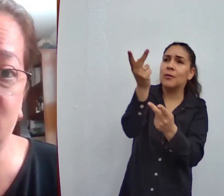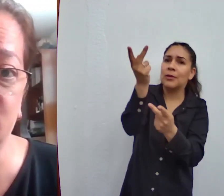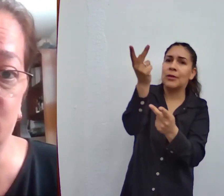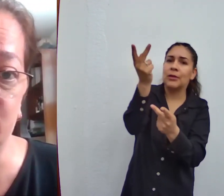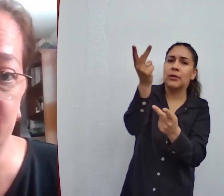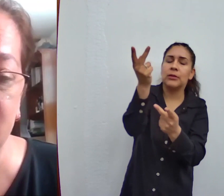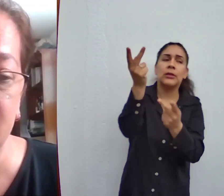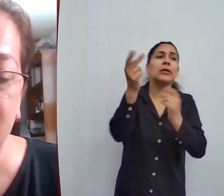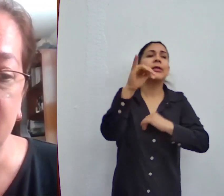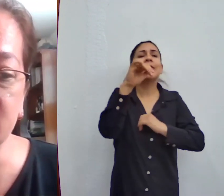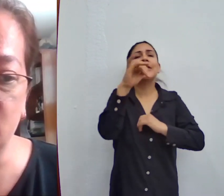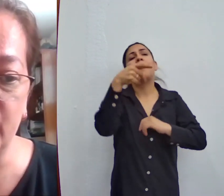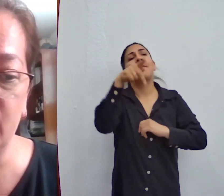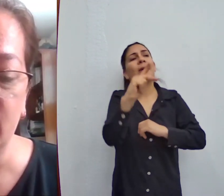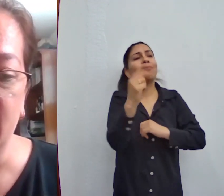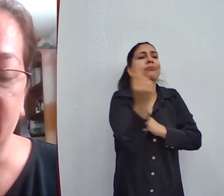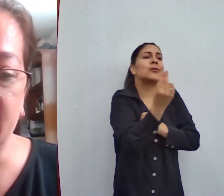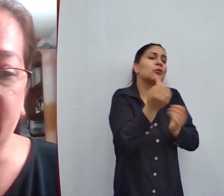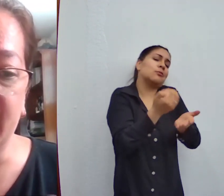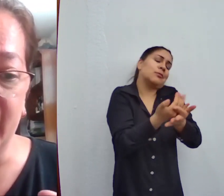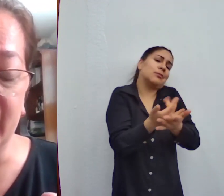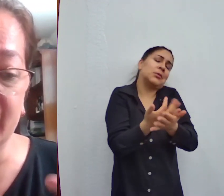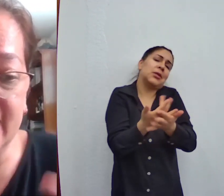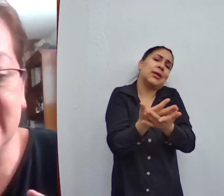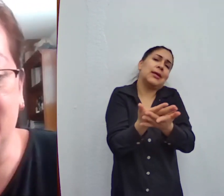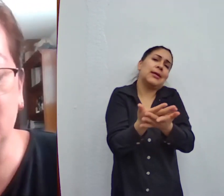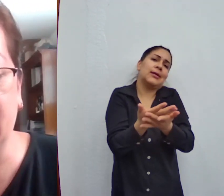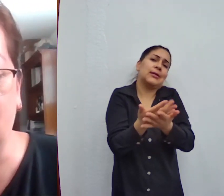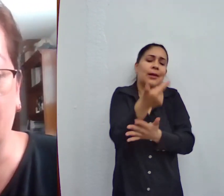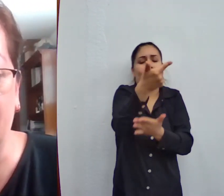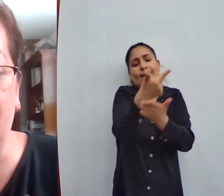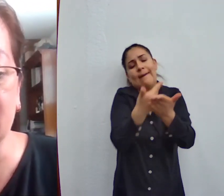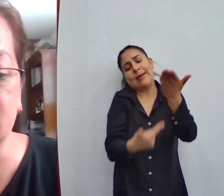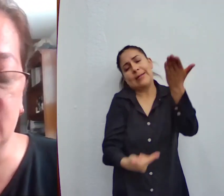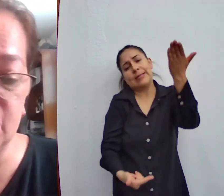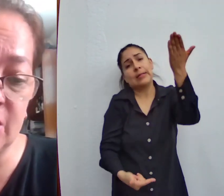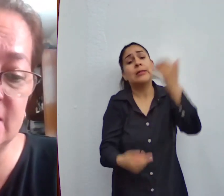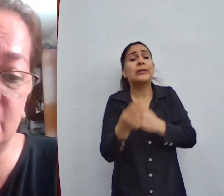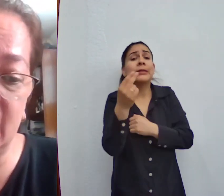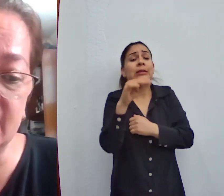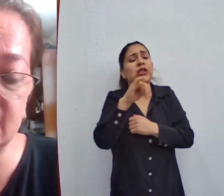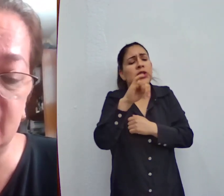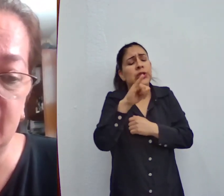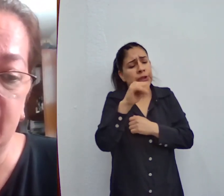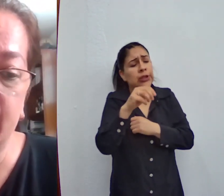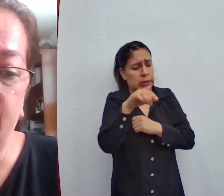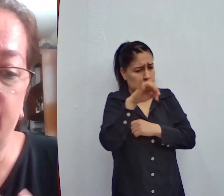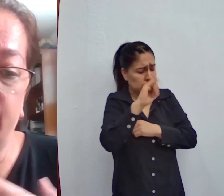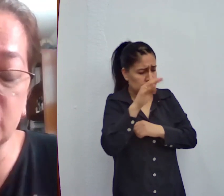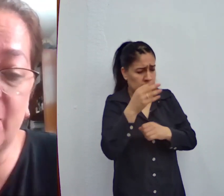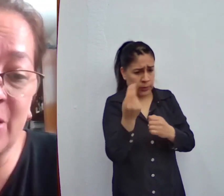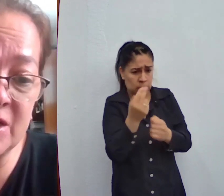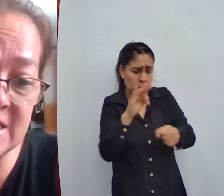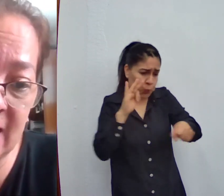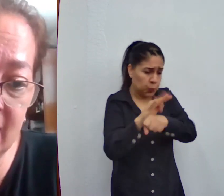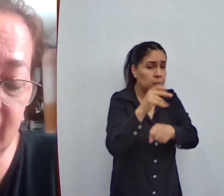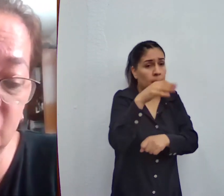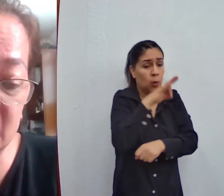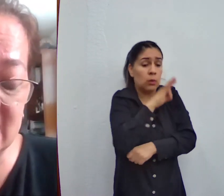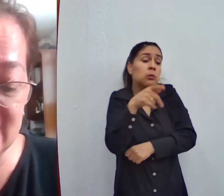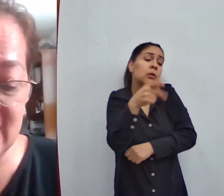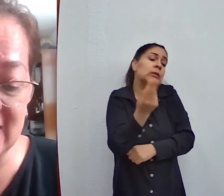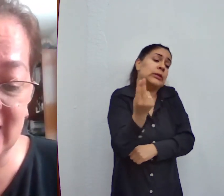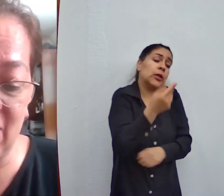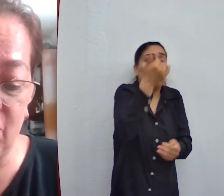primera consulta. Es obvio que necesitamos recurrir a las asociaciones civiles, pero saber dónde